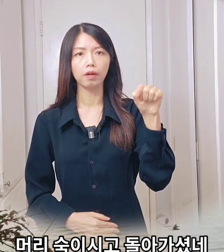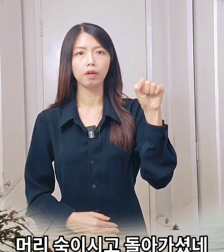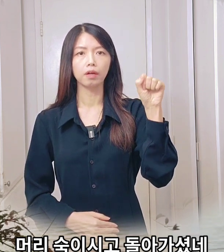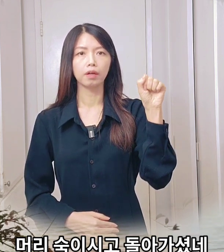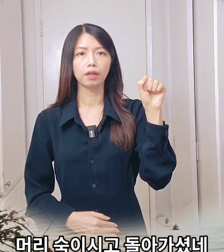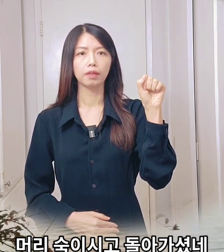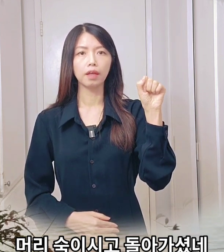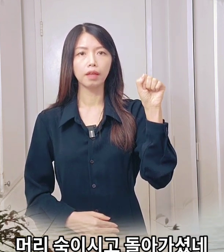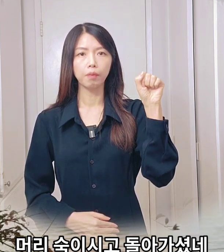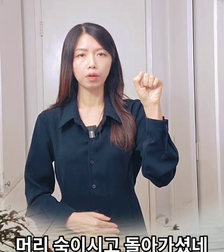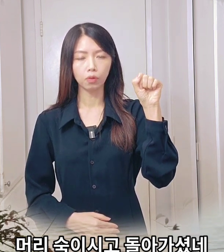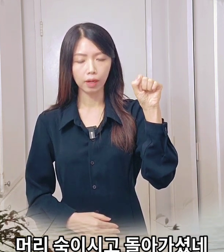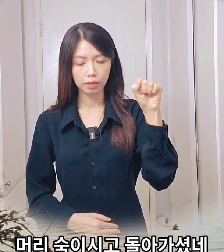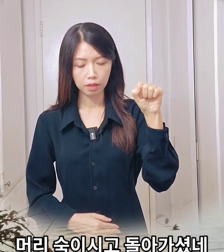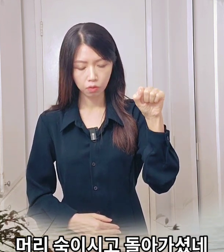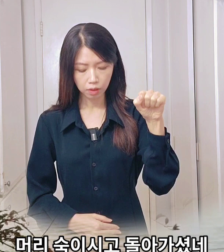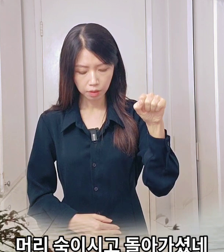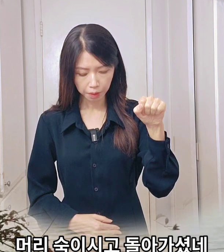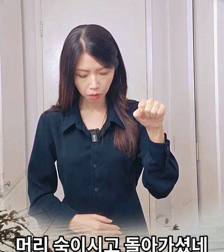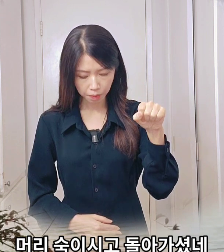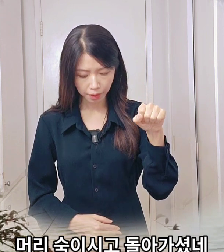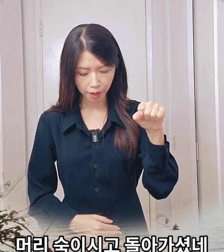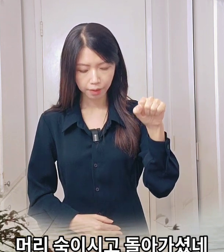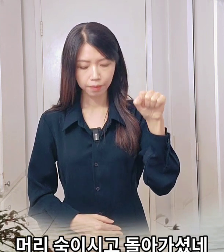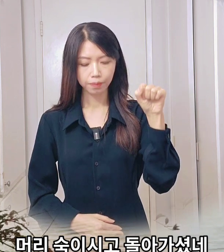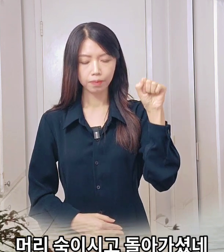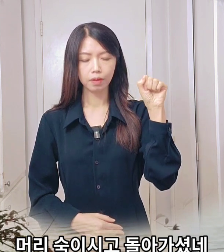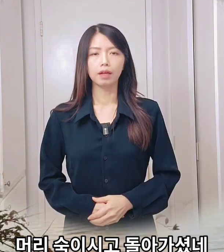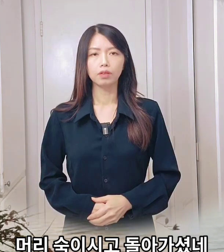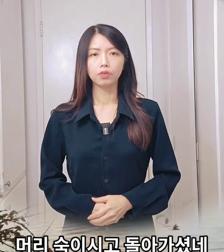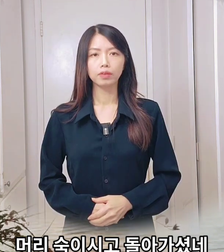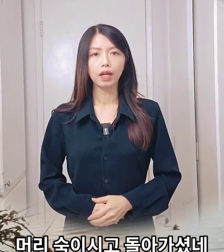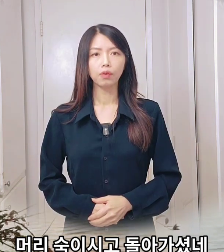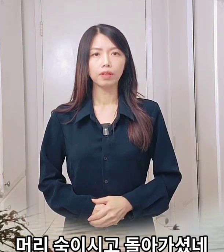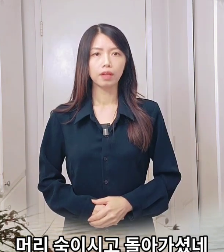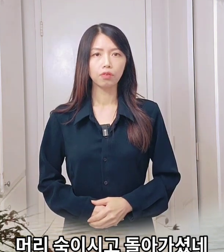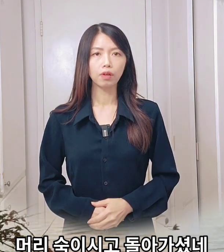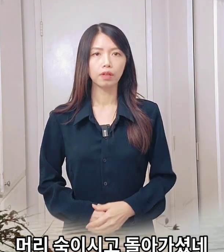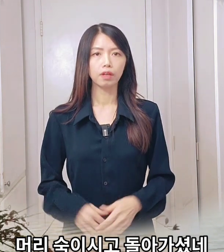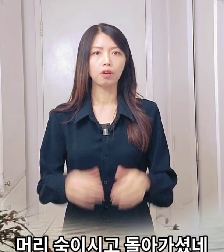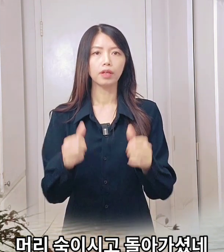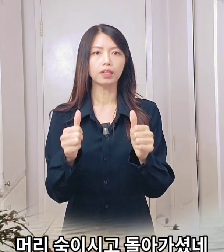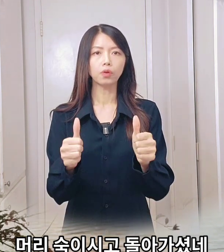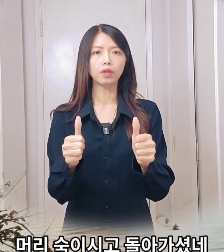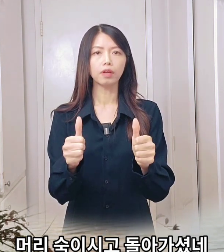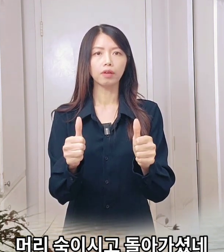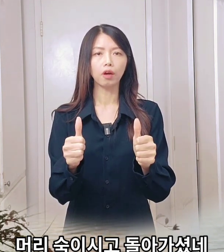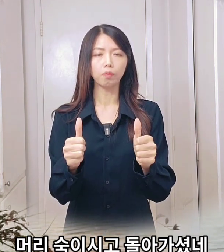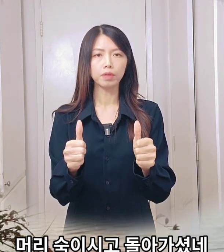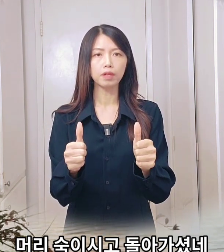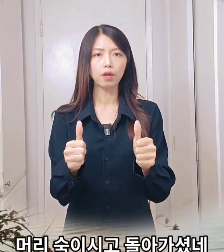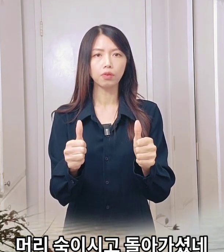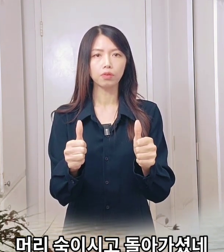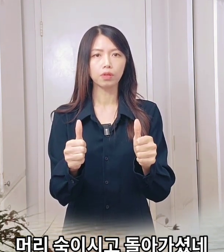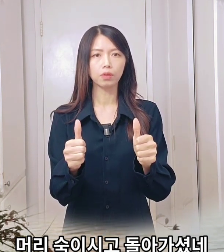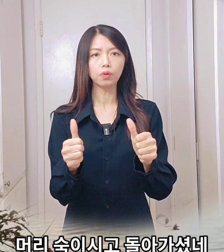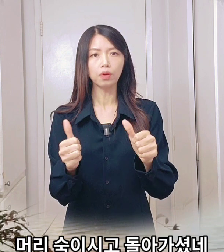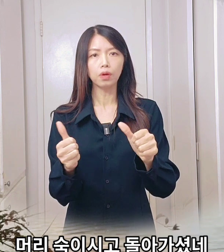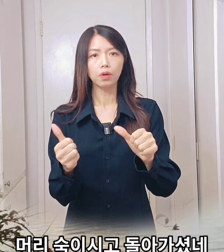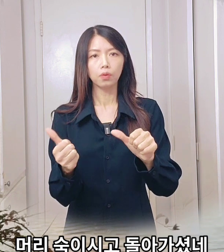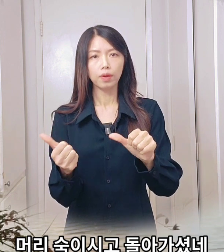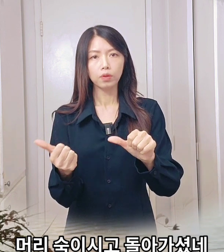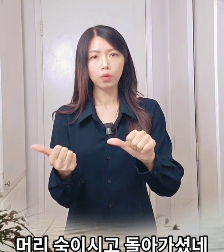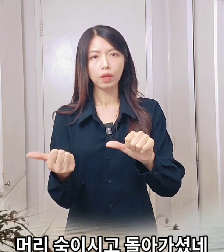돼요. 이때 내 머리도 같이 숙이시면 됩니다. 죽다라고 하는 뜻의 수어는요. 양손에 이렇게 엄지를